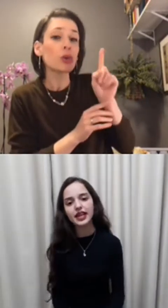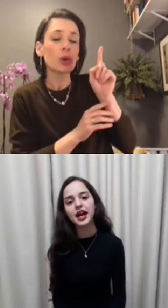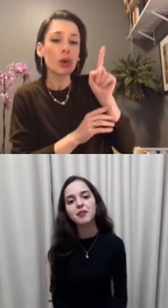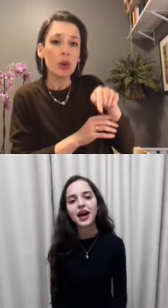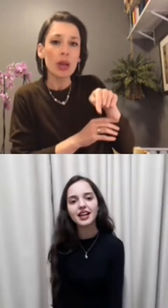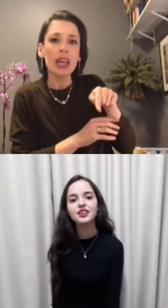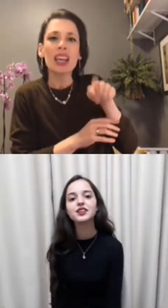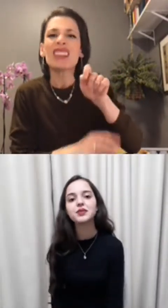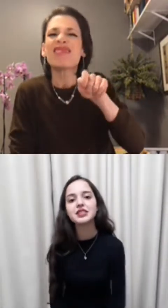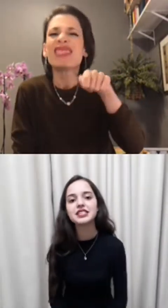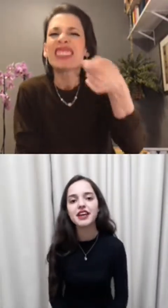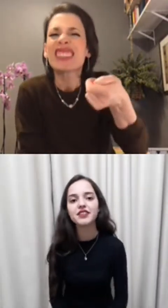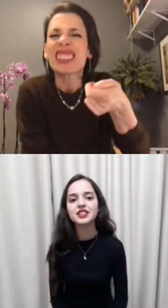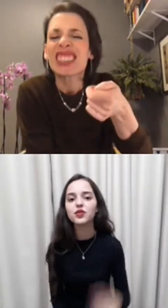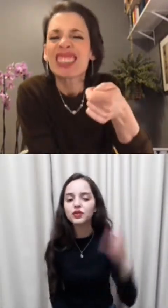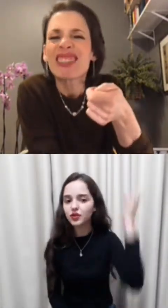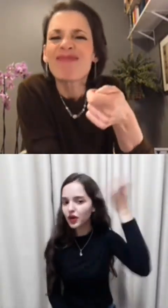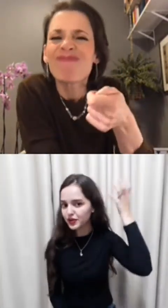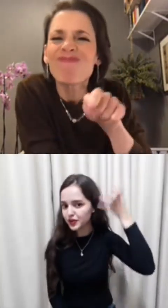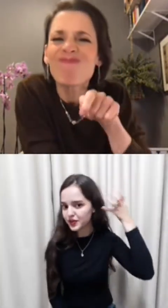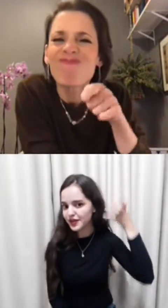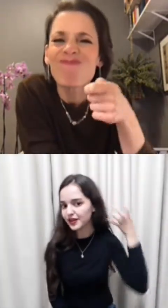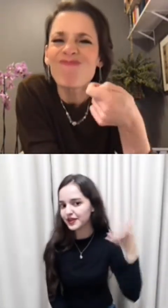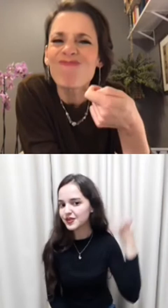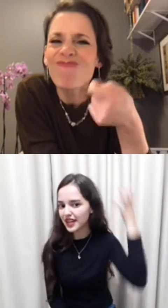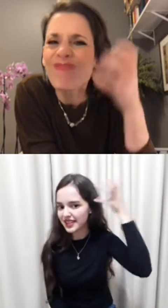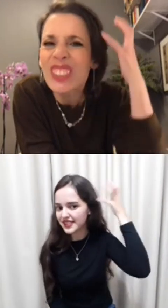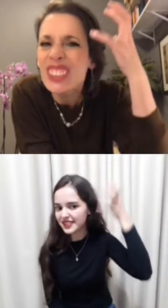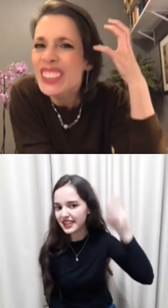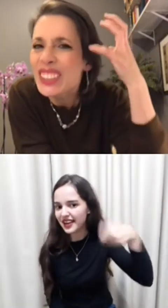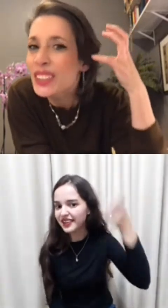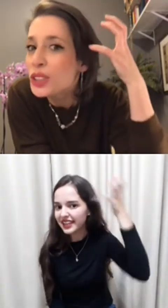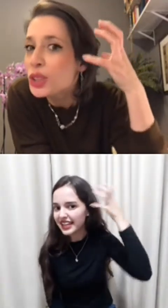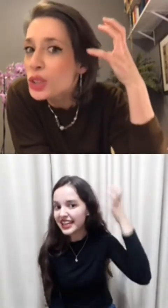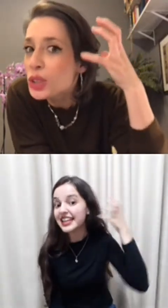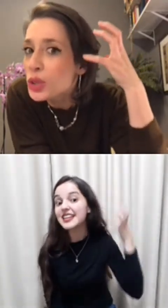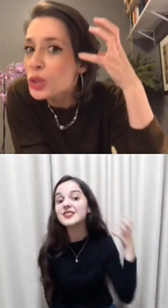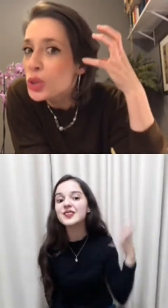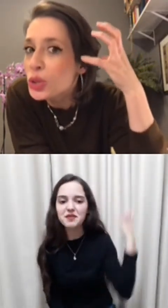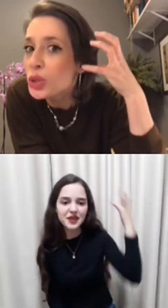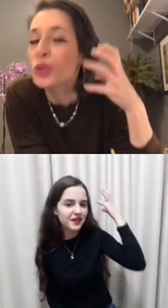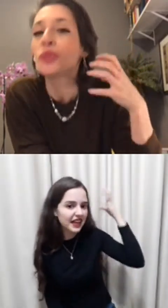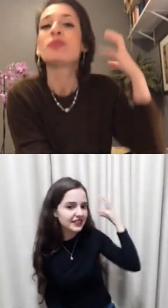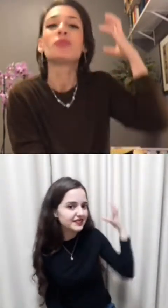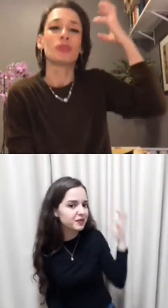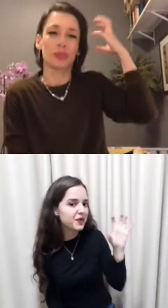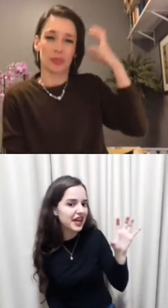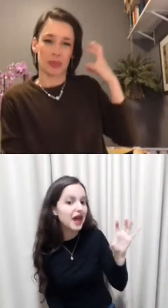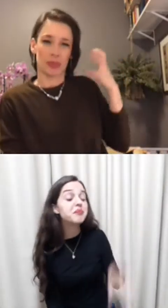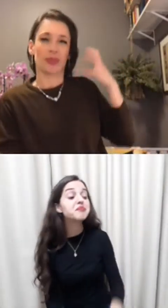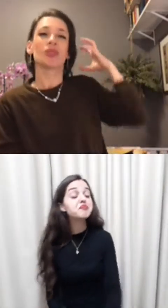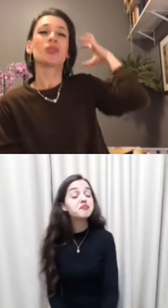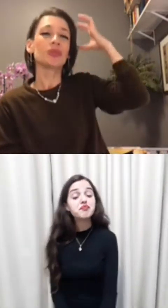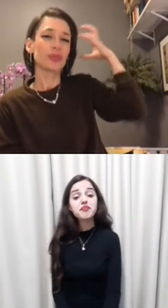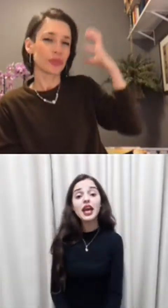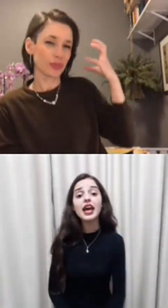Sueli Ramalho. Eu comecei a fazer um curso. A Sueli, esse sinal. Isso, cabelo enrolado, mão em Gá.